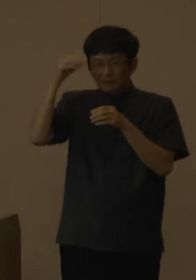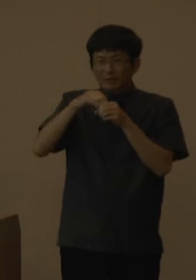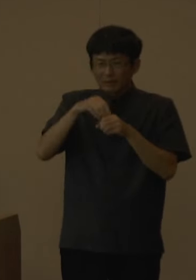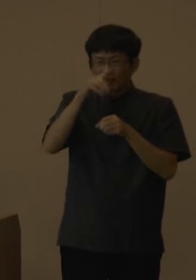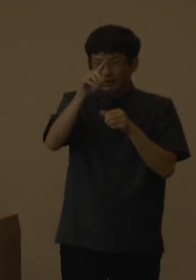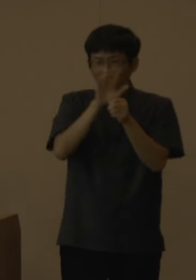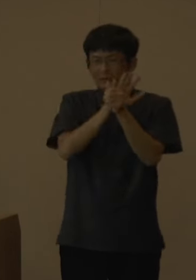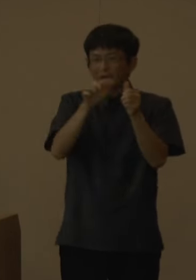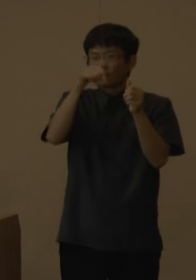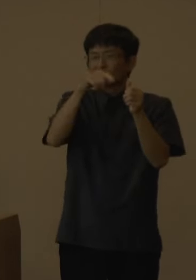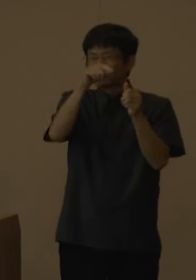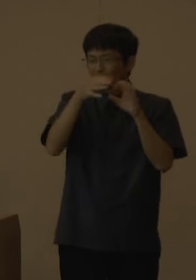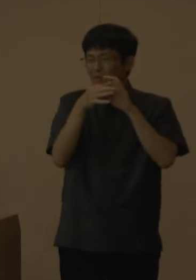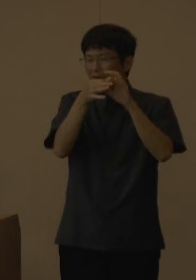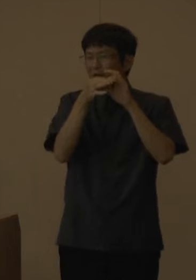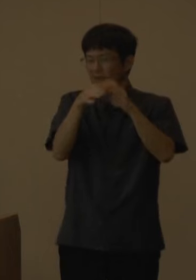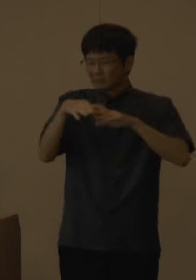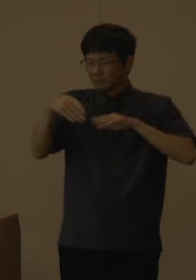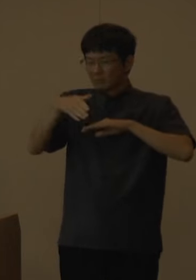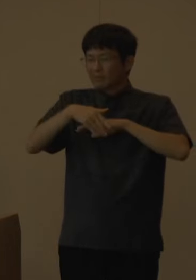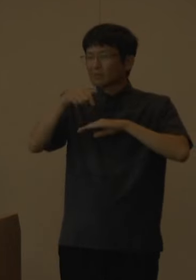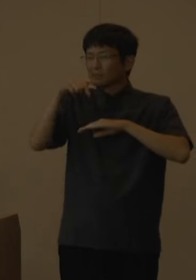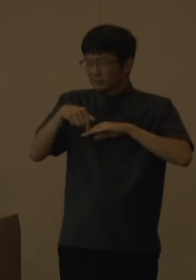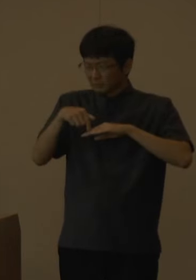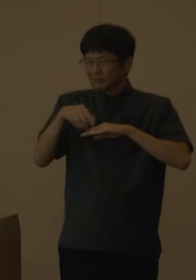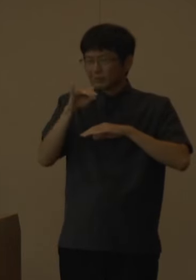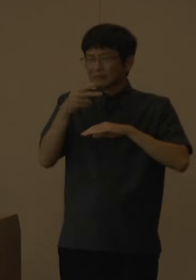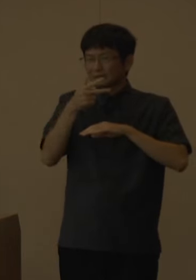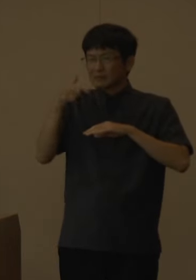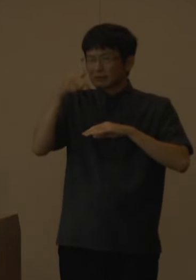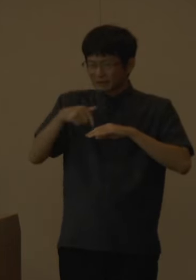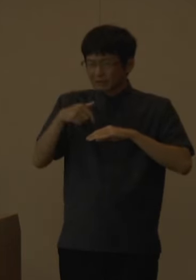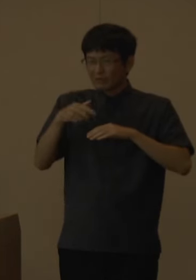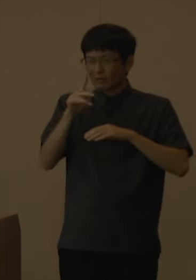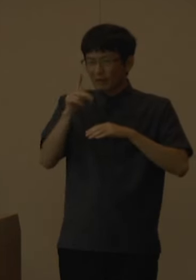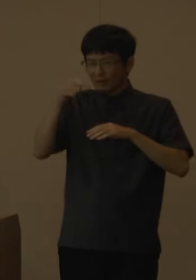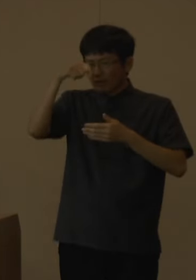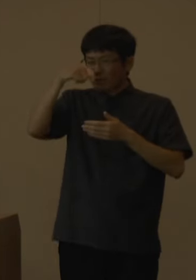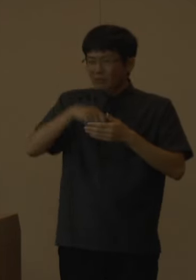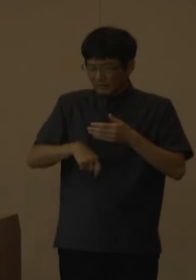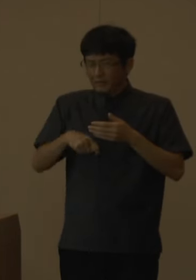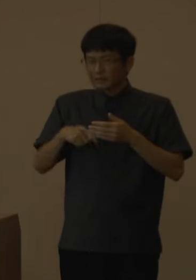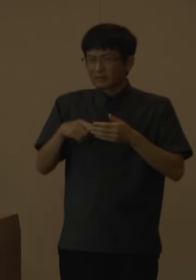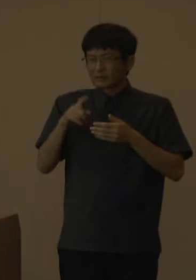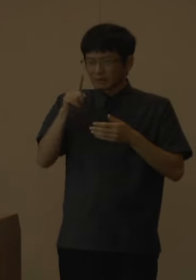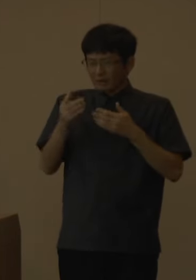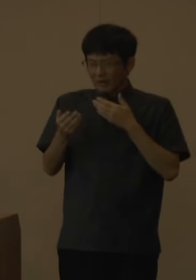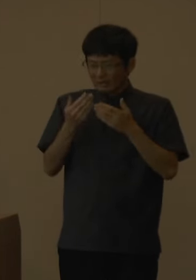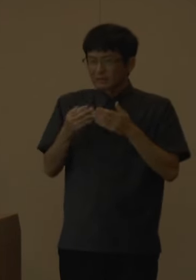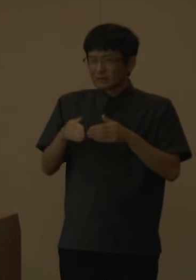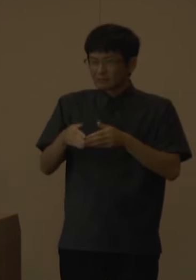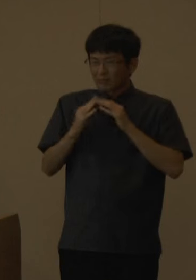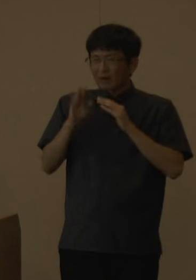窓口を知事公室の防災機関理解一本化して、そこで失礼しました